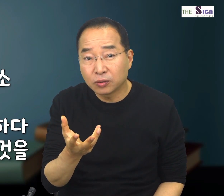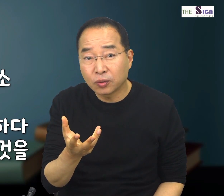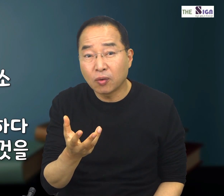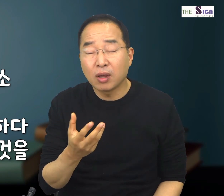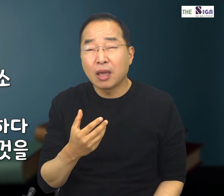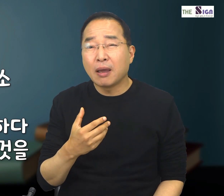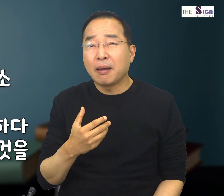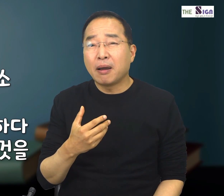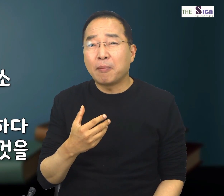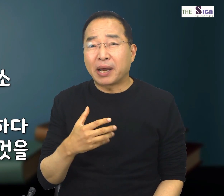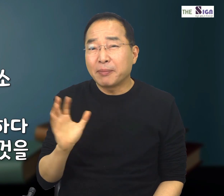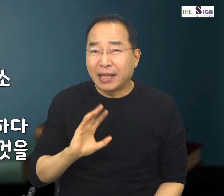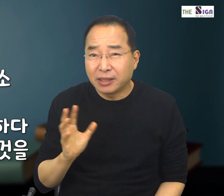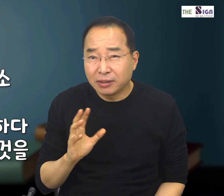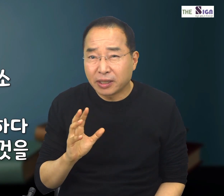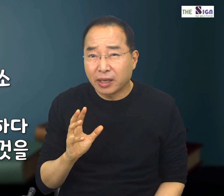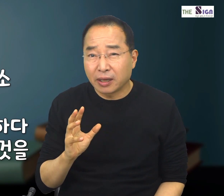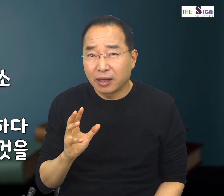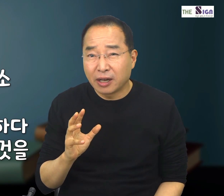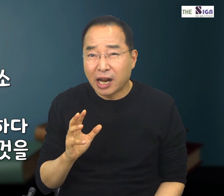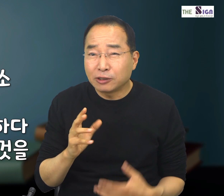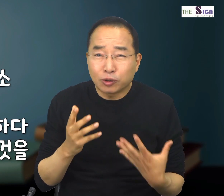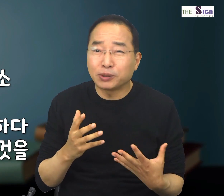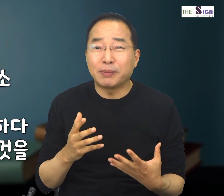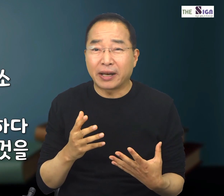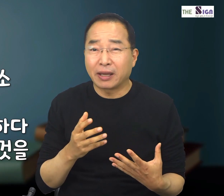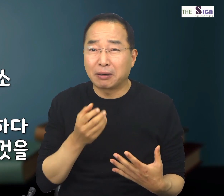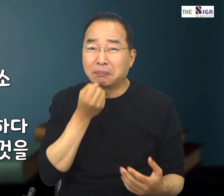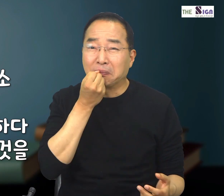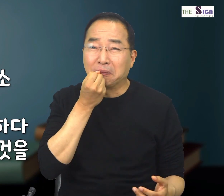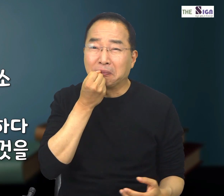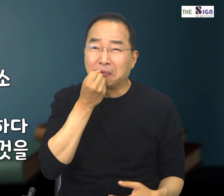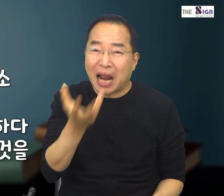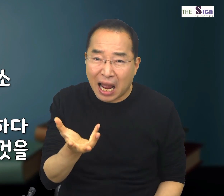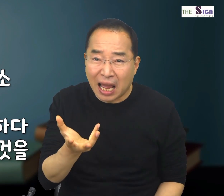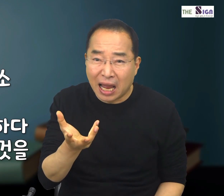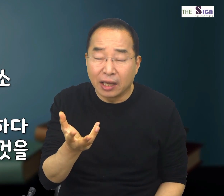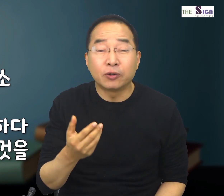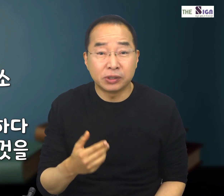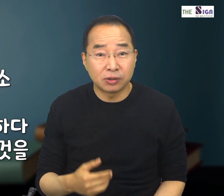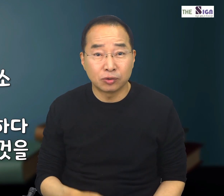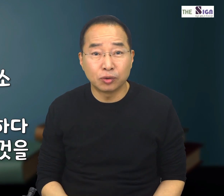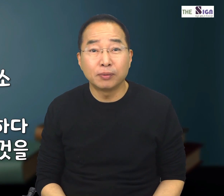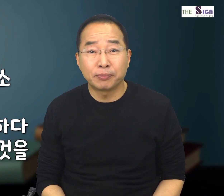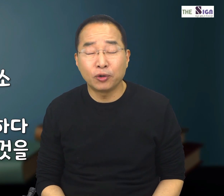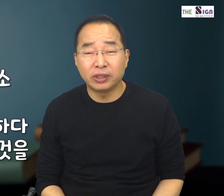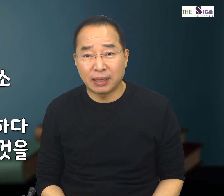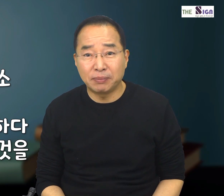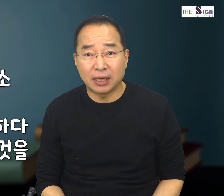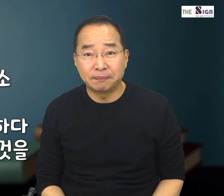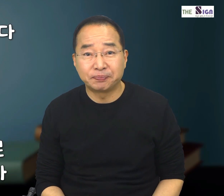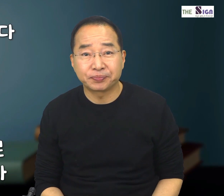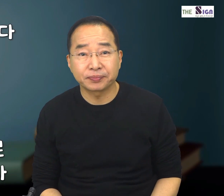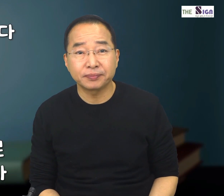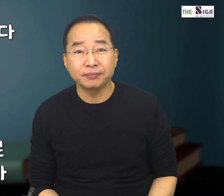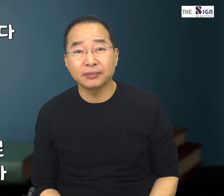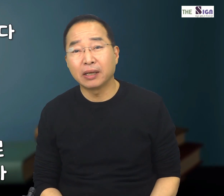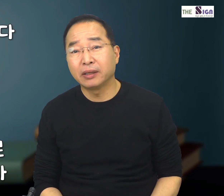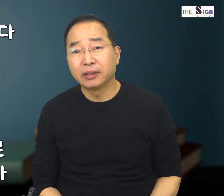또 말하면 안 되는데 할 수 없이 말해 이런 식으로도 표현이 됩니다. 그